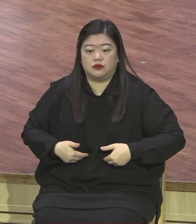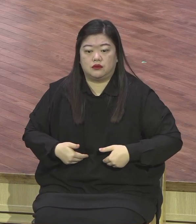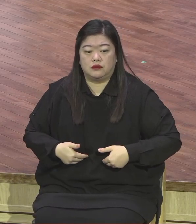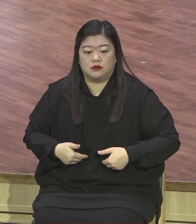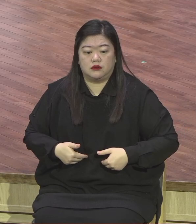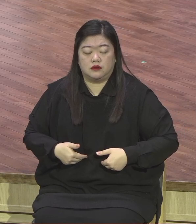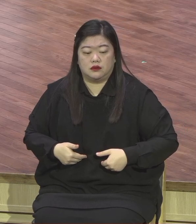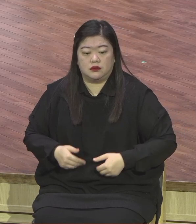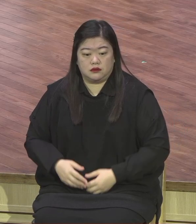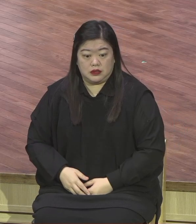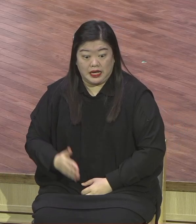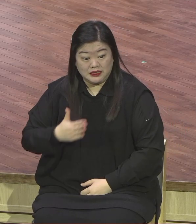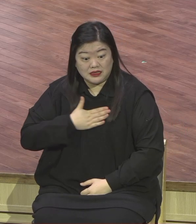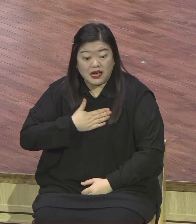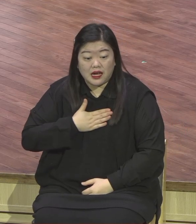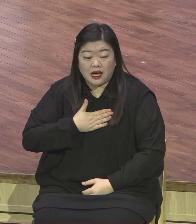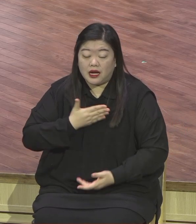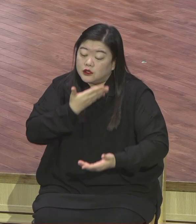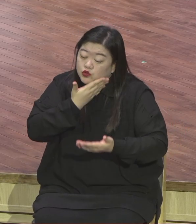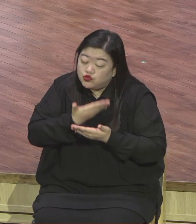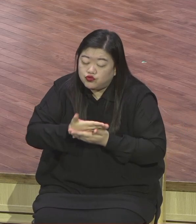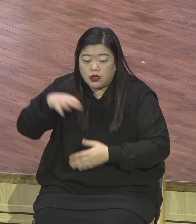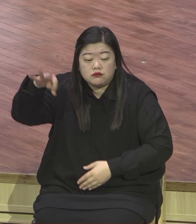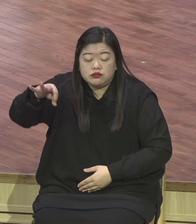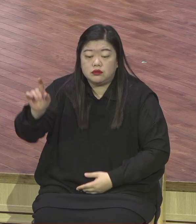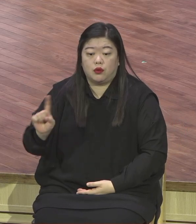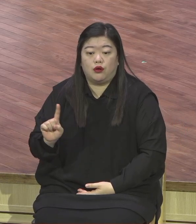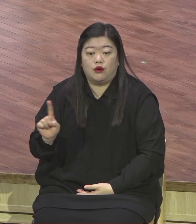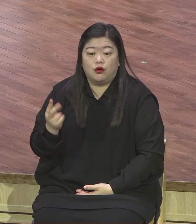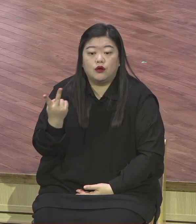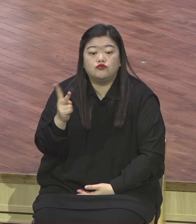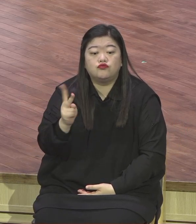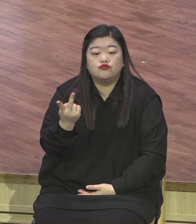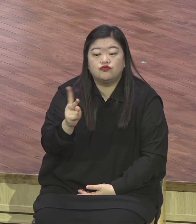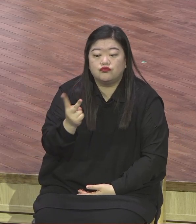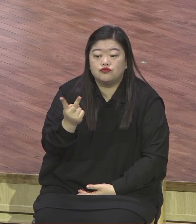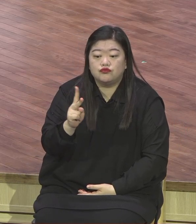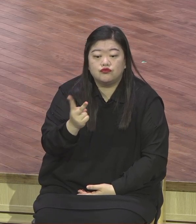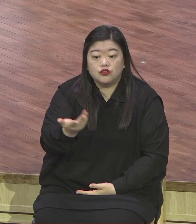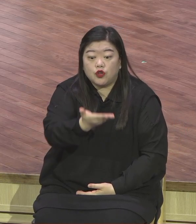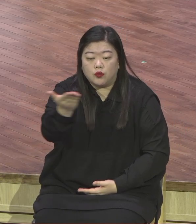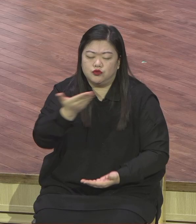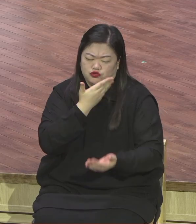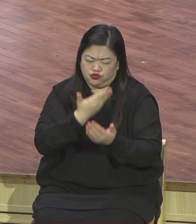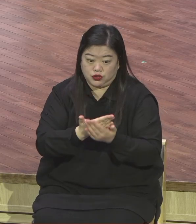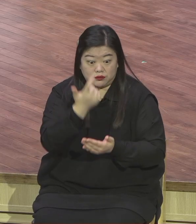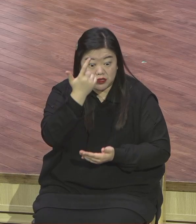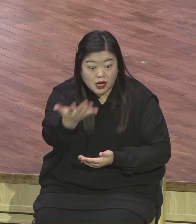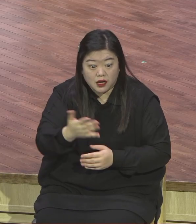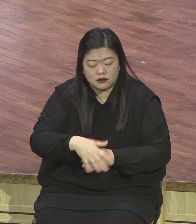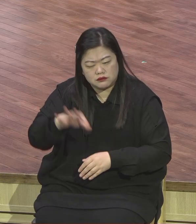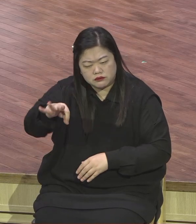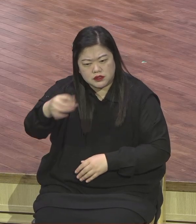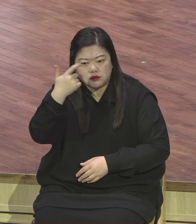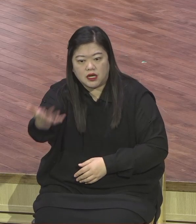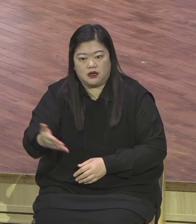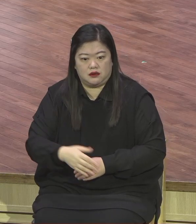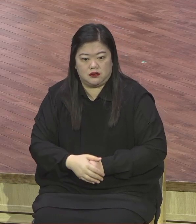중요해. 이 교회의 봉에는 내가 달려서 아멘. 그래서 오늘 제목처럼